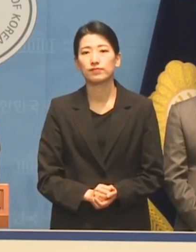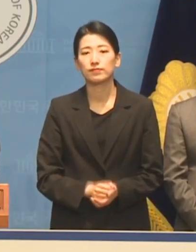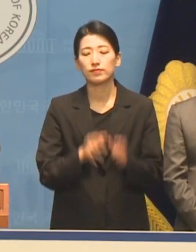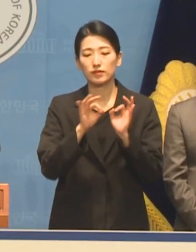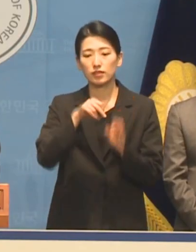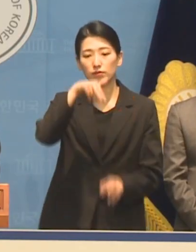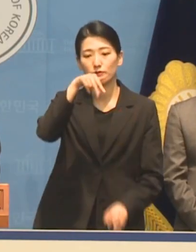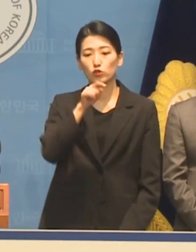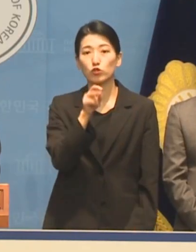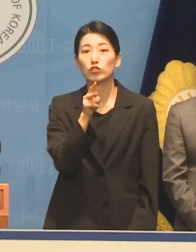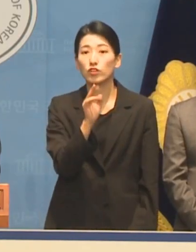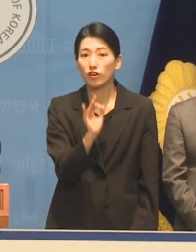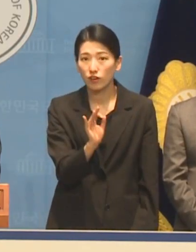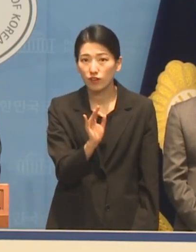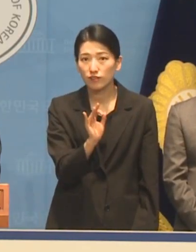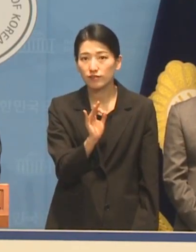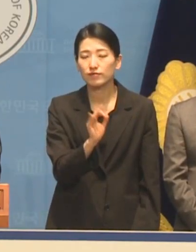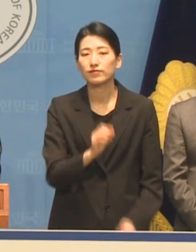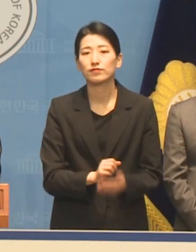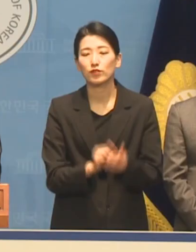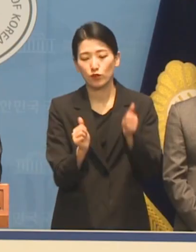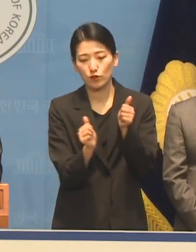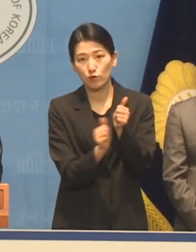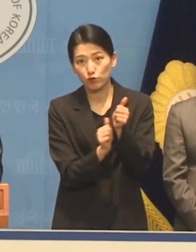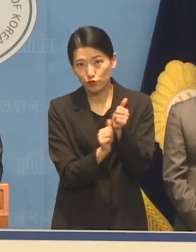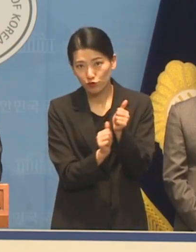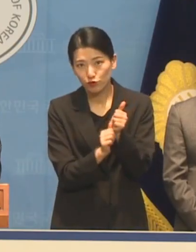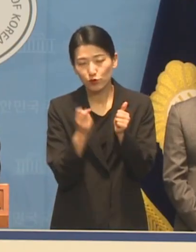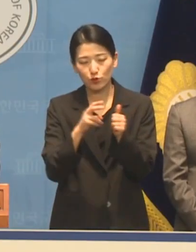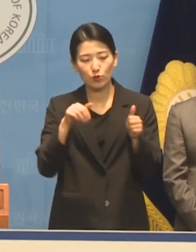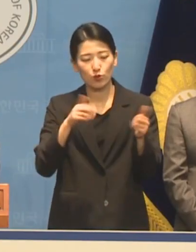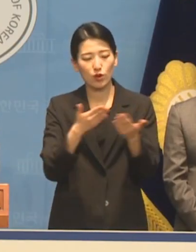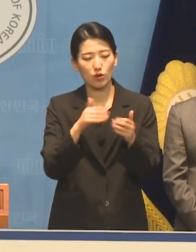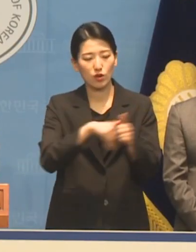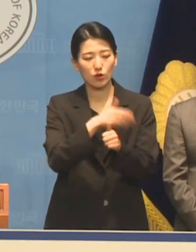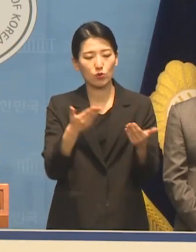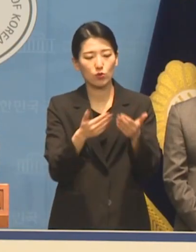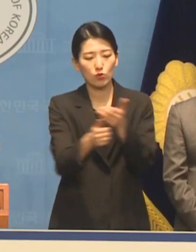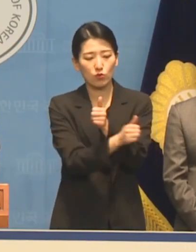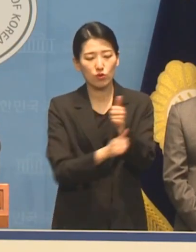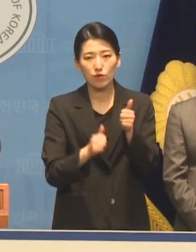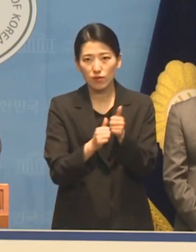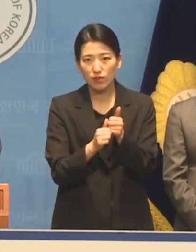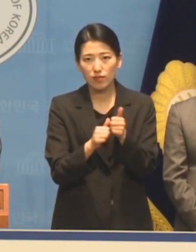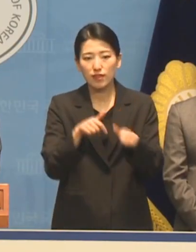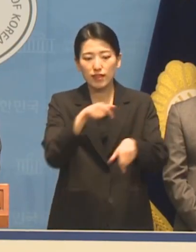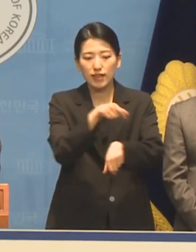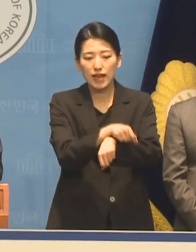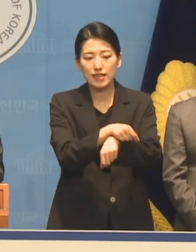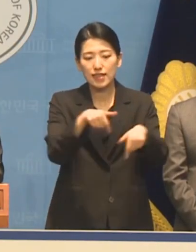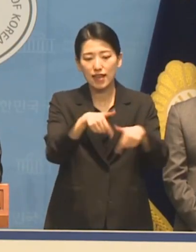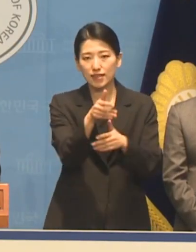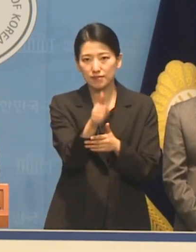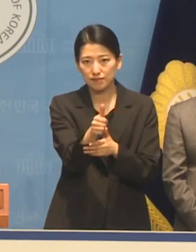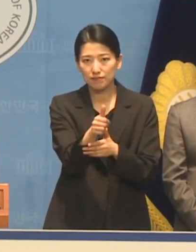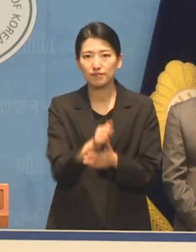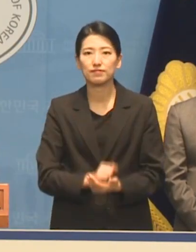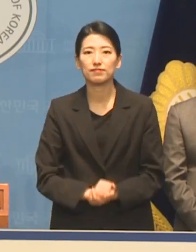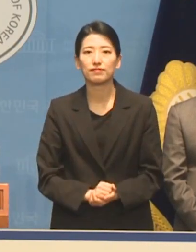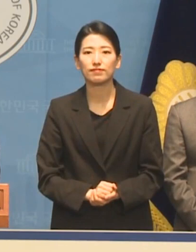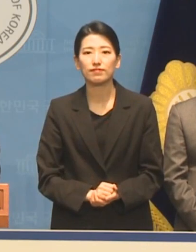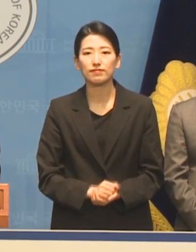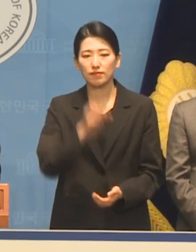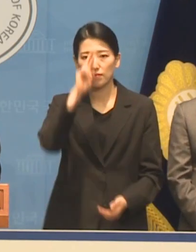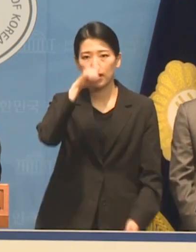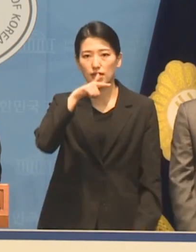김주영 노동존중실천단 부단장님 겸 환경노동위원회 간사님 오셨습니다. 그의 환경노동위원회